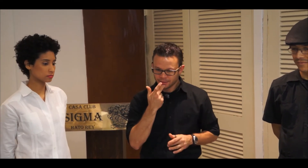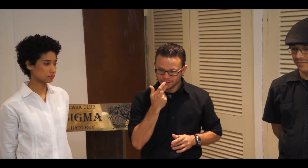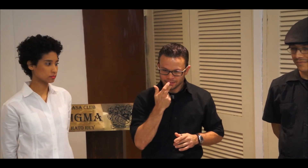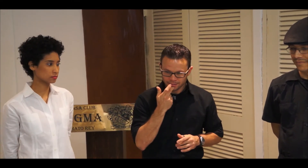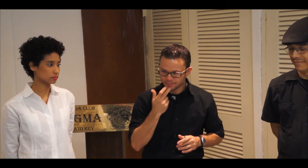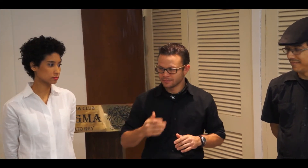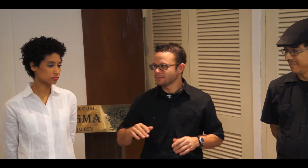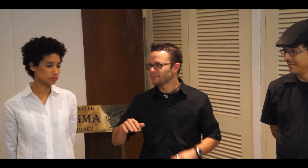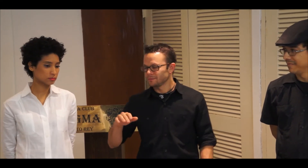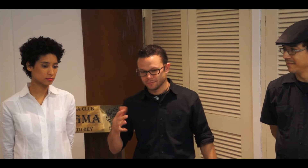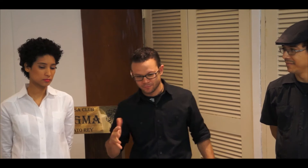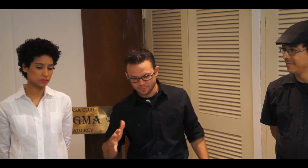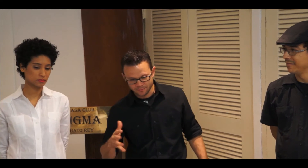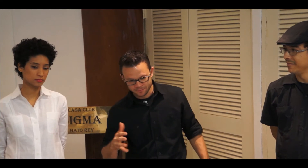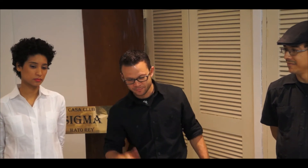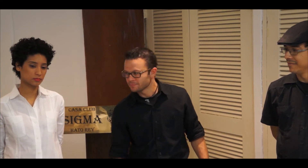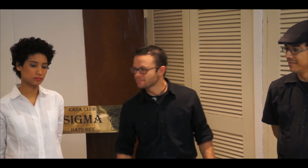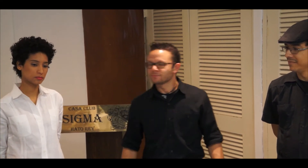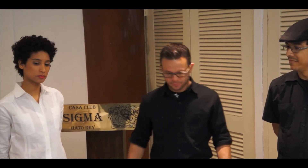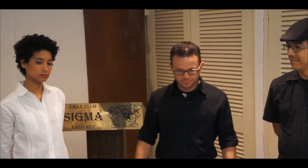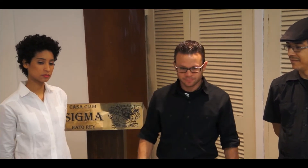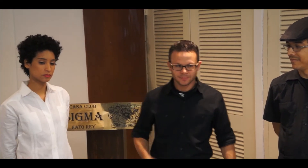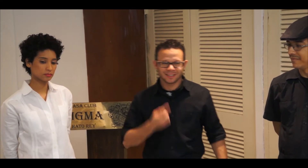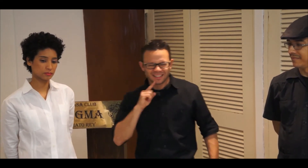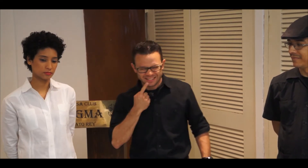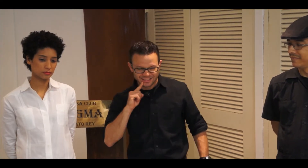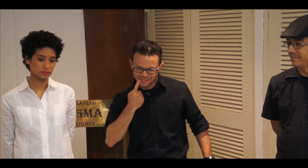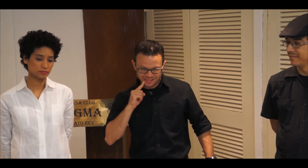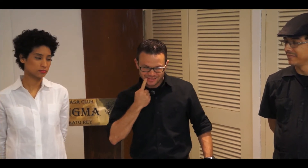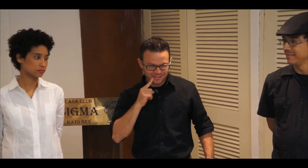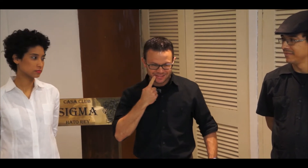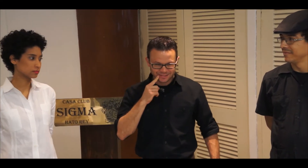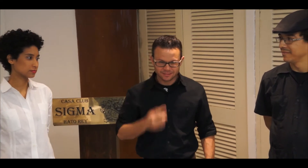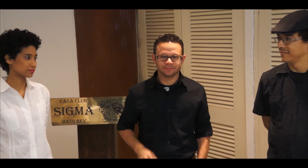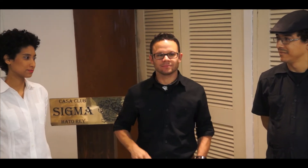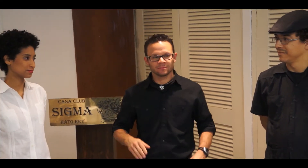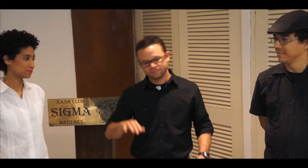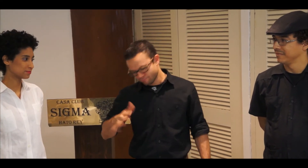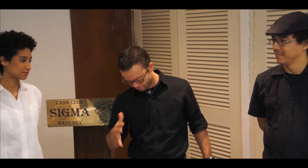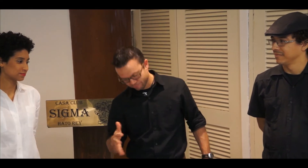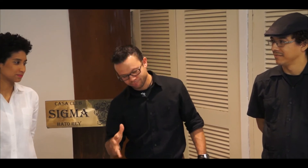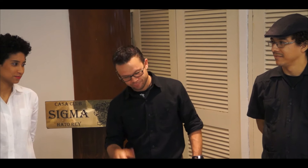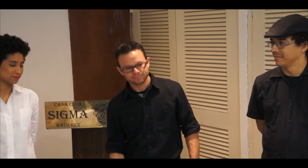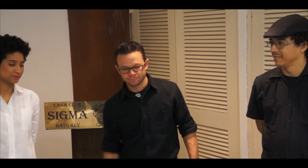Tiene un cuerpo medio Y tiene una acidez media también